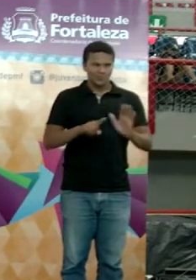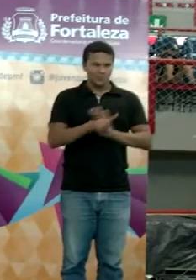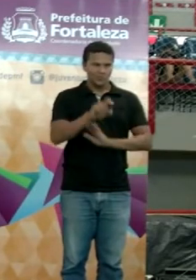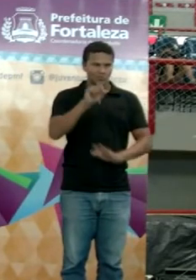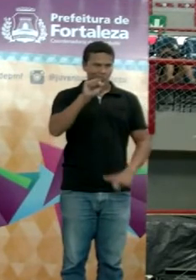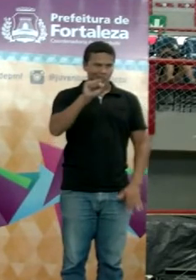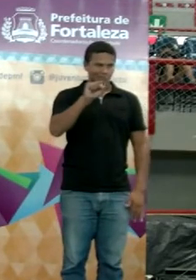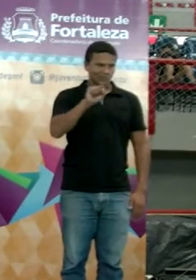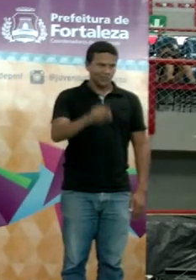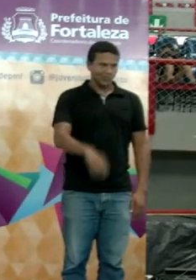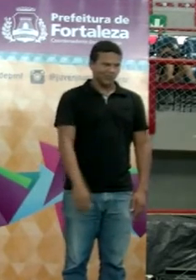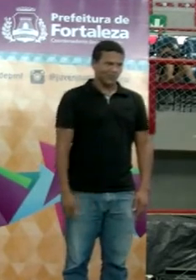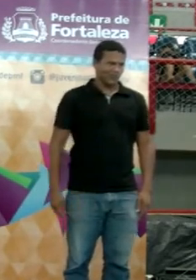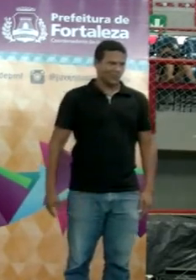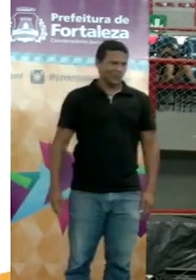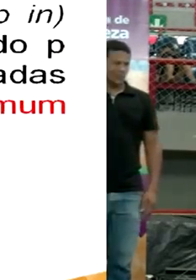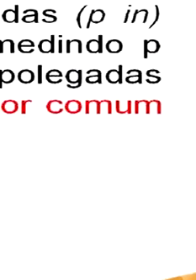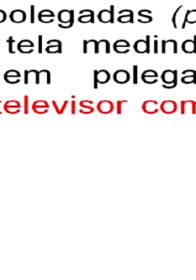8.